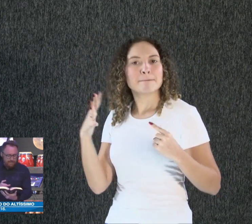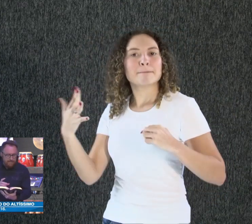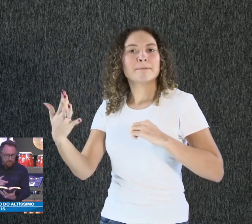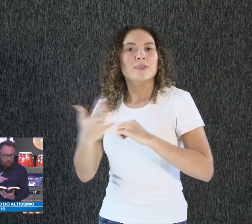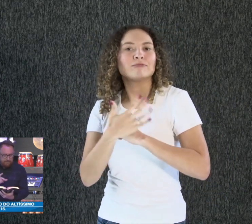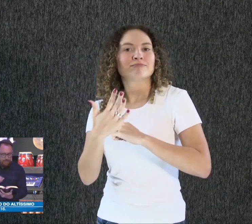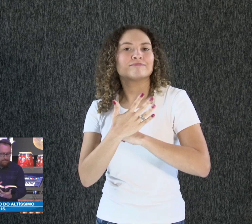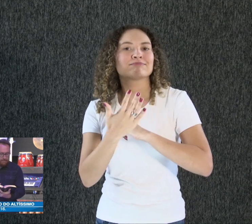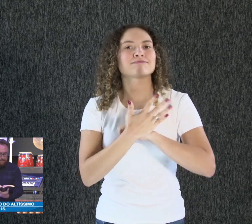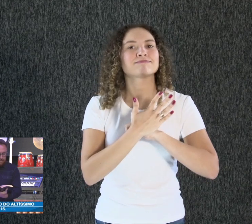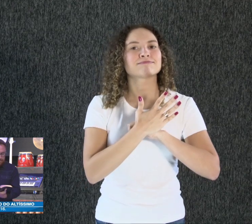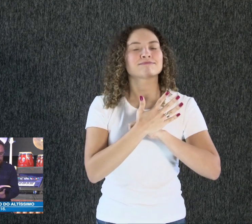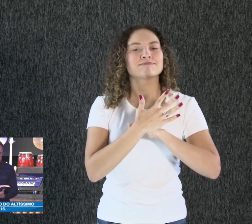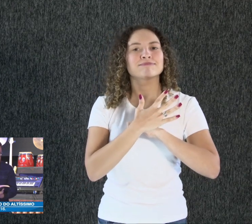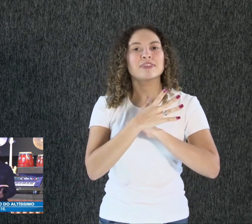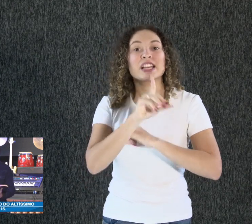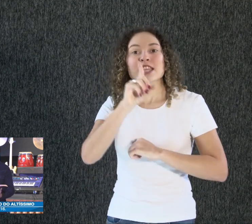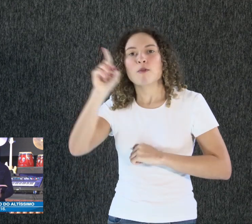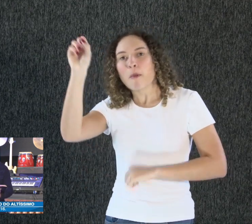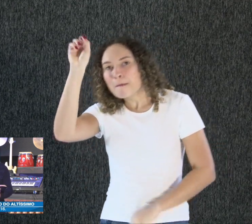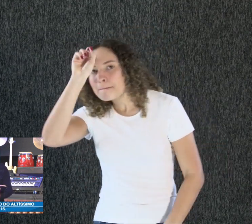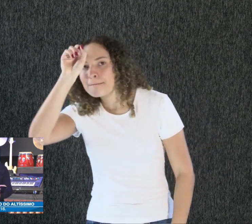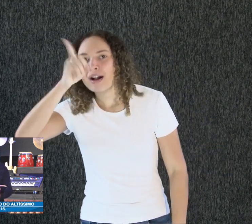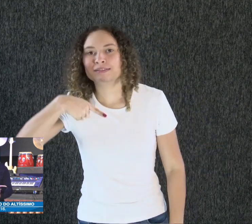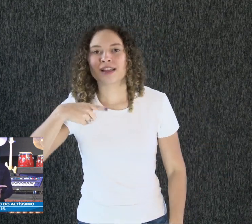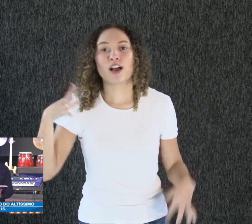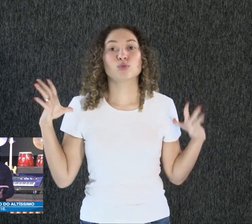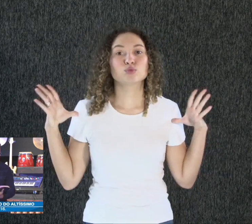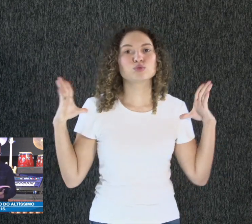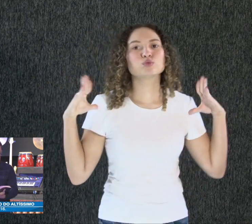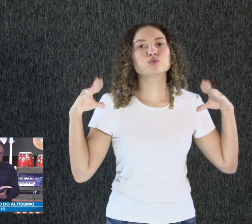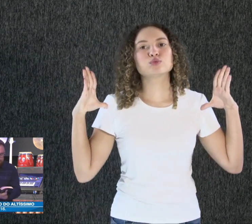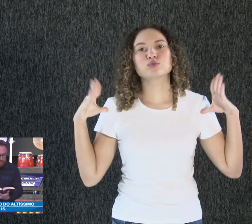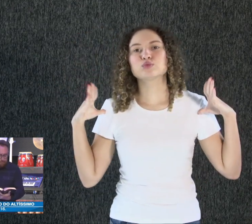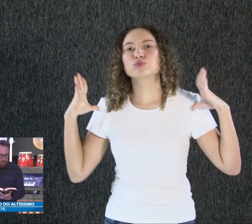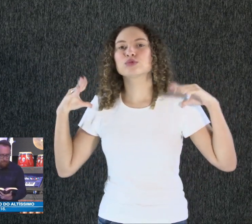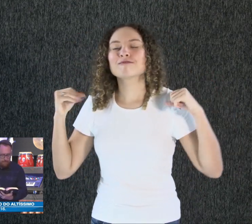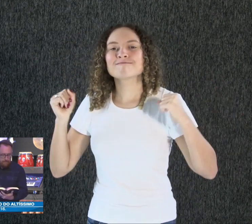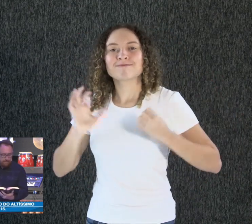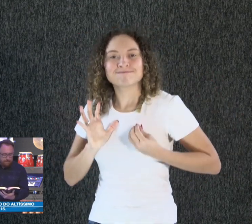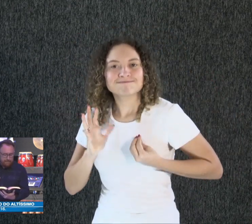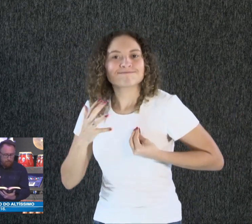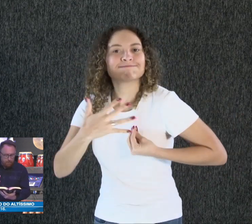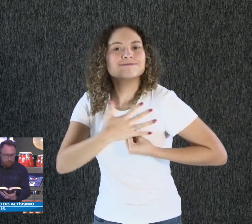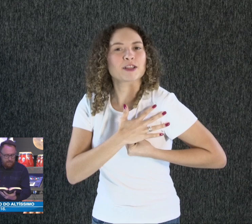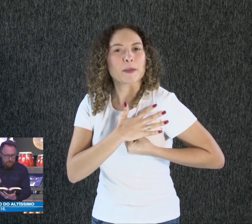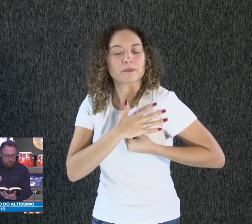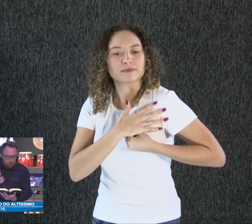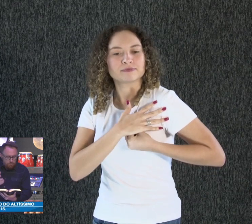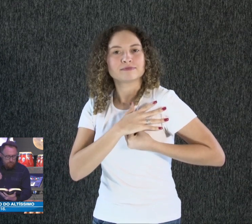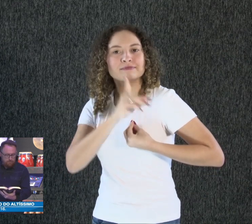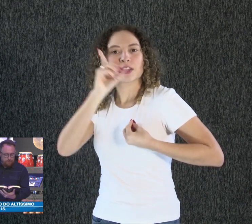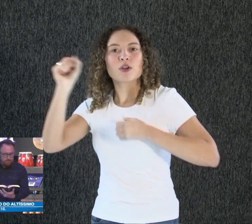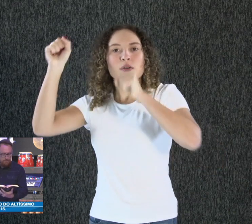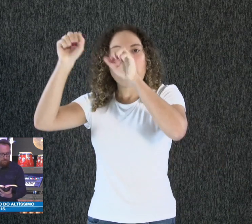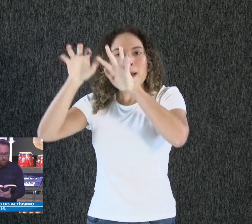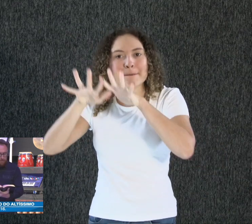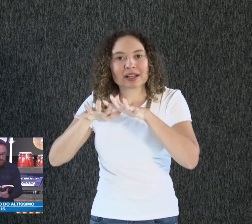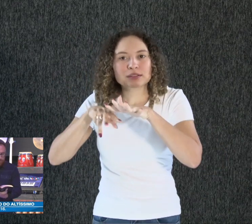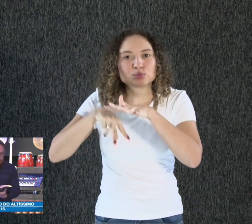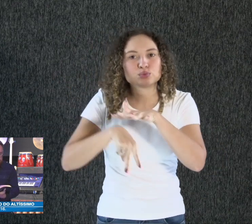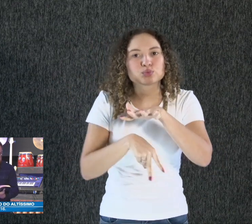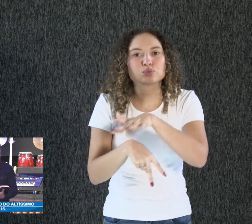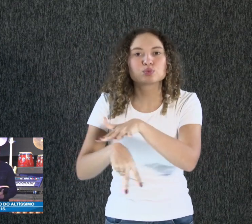alguma chegará à tua tenda, porque aos seus anjos ele dará ordens a seu respeito, para que o protejam em todos os seus